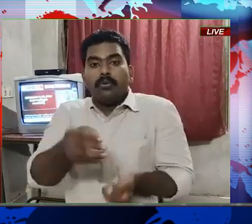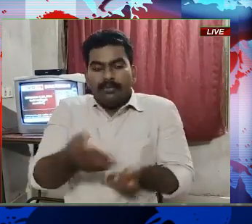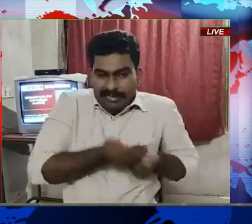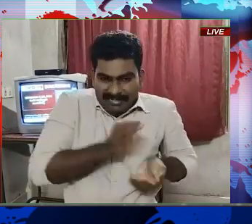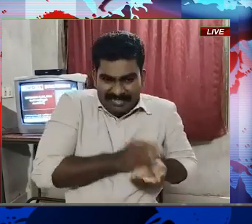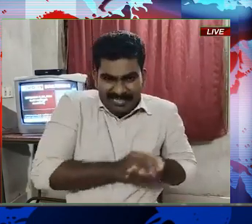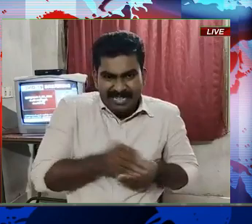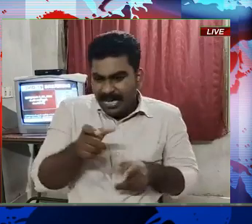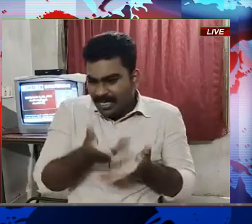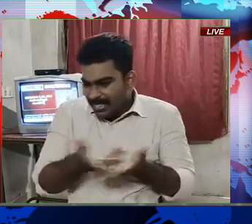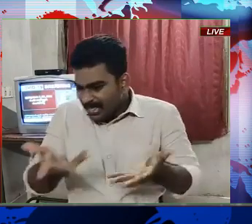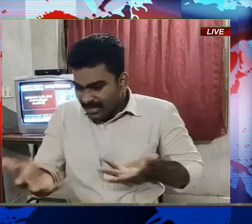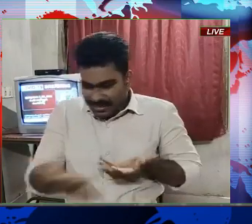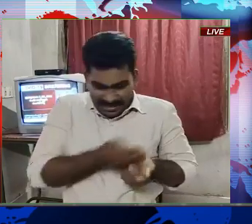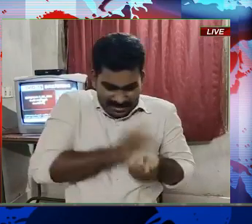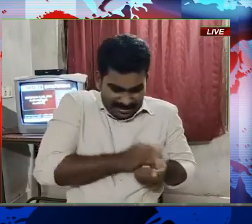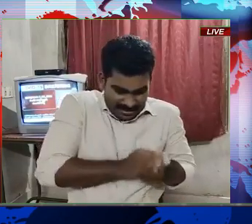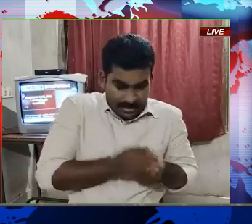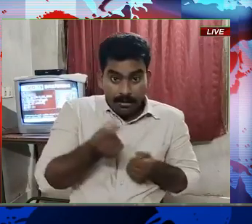അതേപോലെ തന്നെ